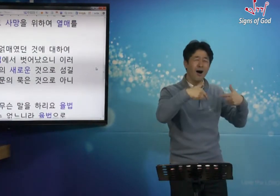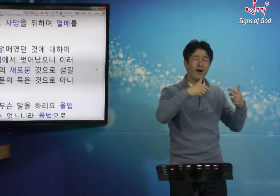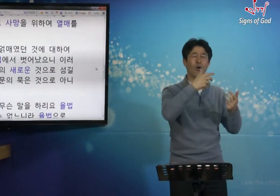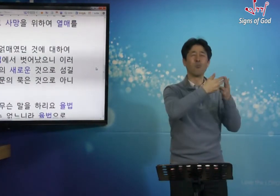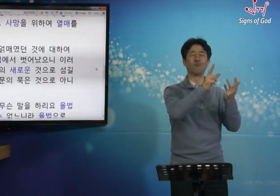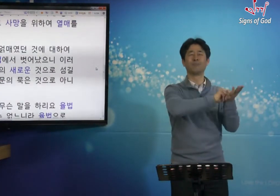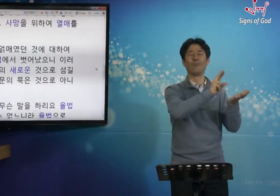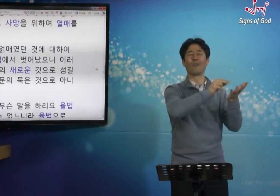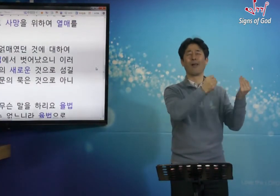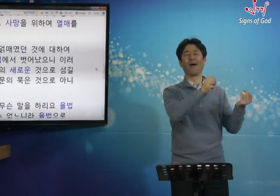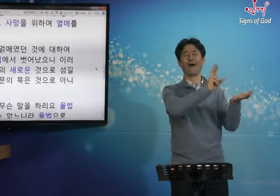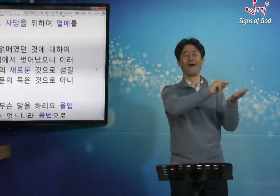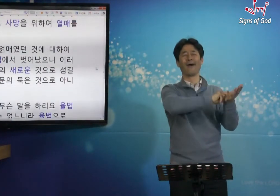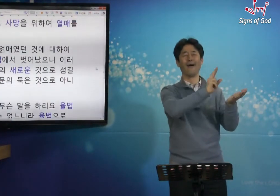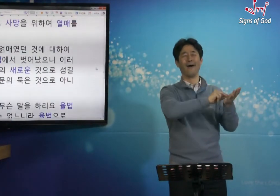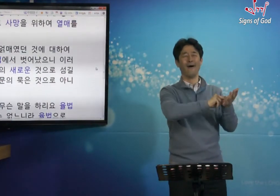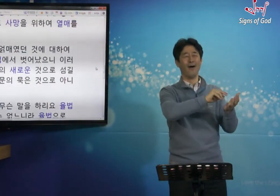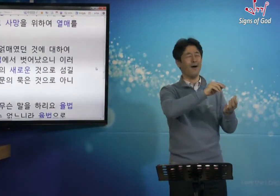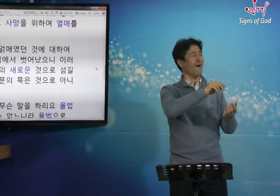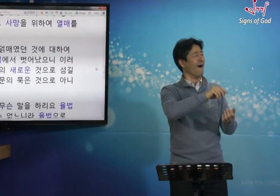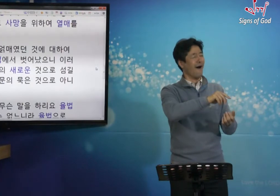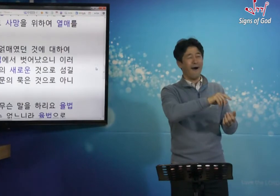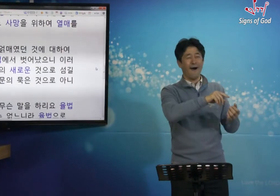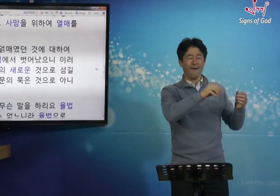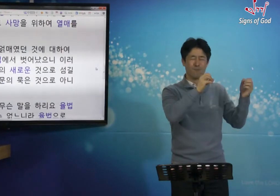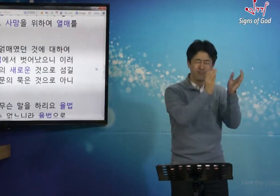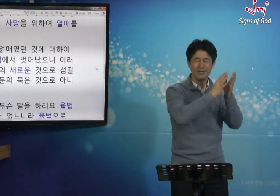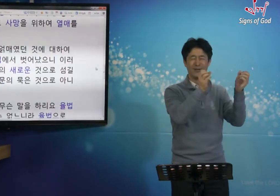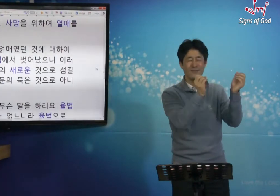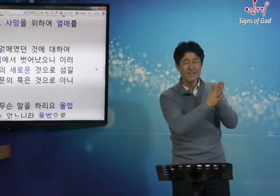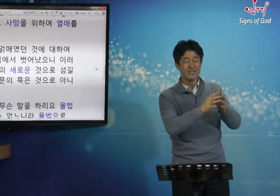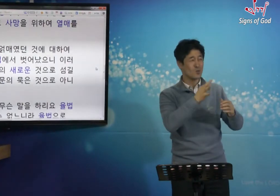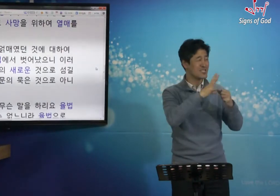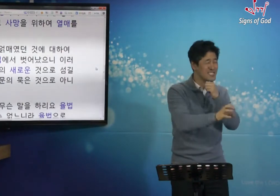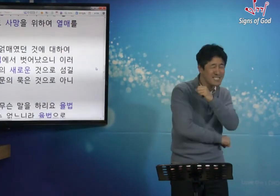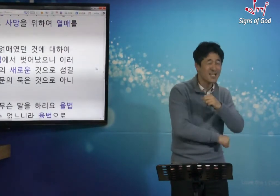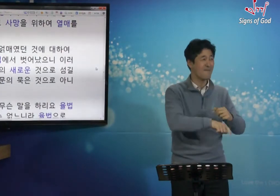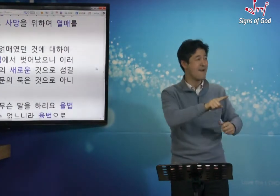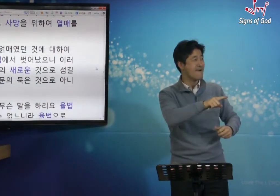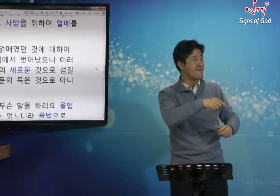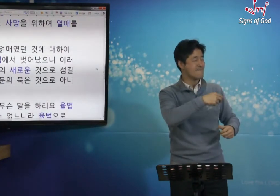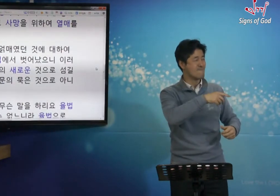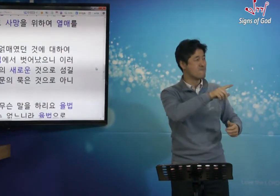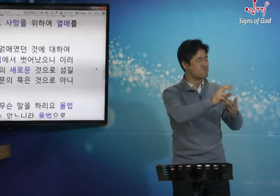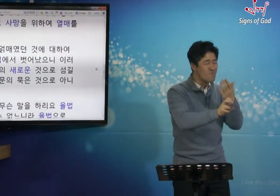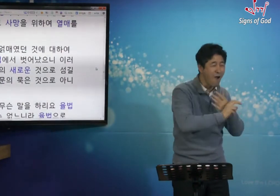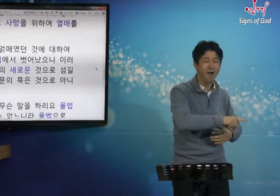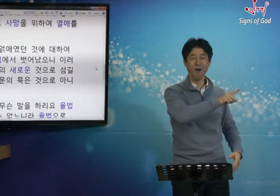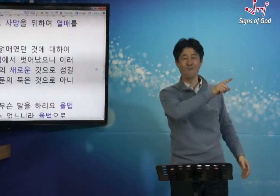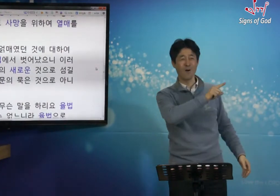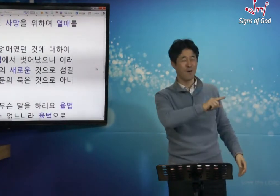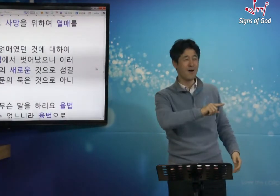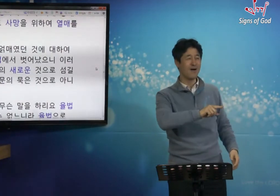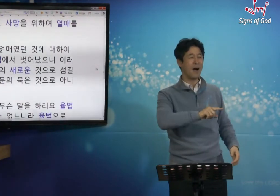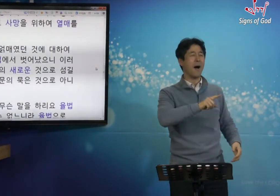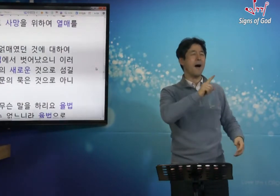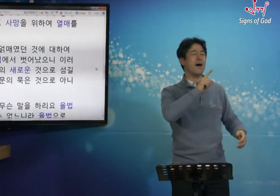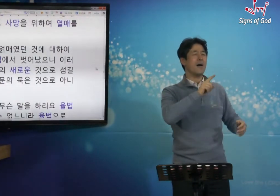이제 농인들이 협회에 많이 가는데요. 협회 안에 여러 가지 문제들이 있습니다. 어떤 불법적인 행위들이